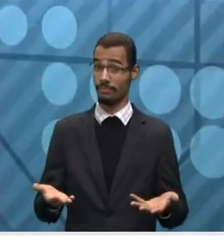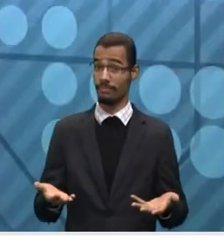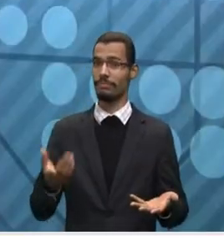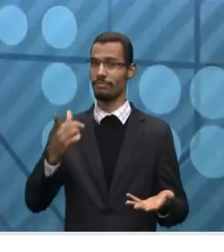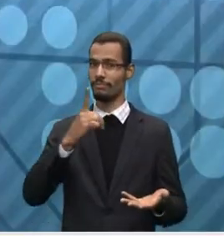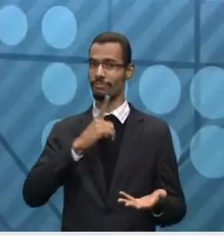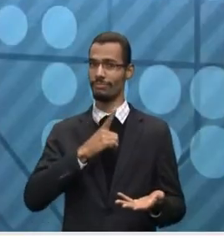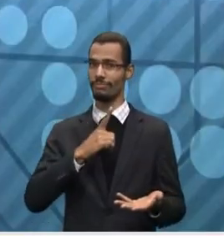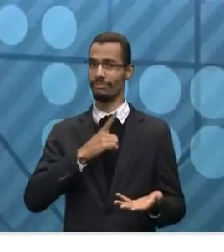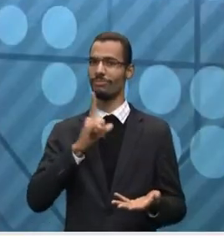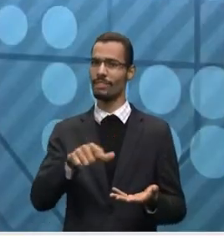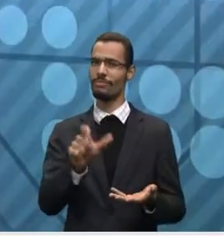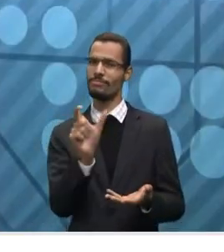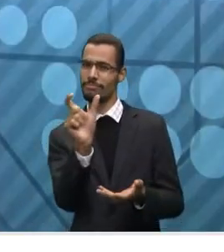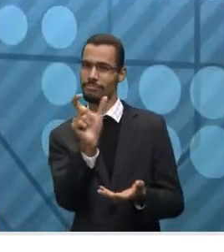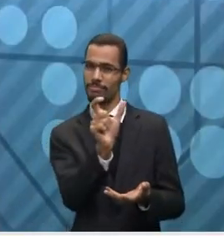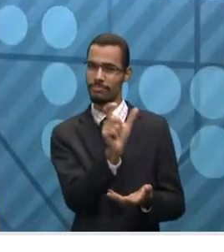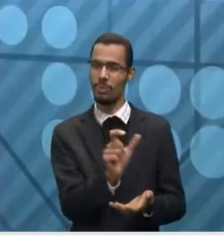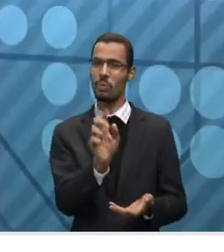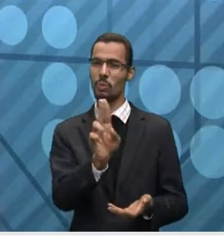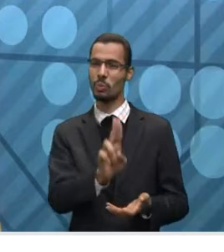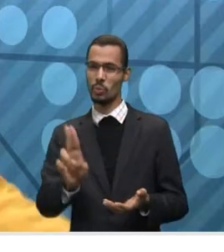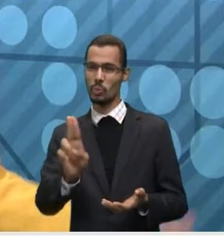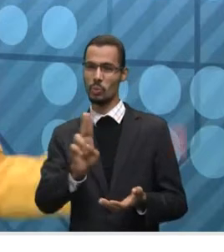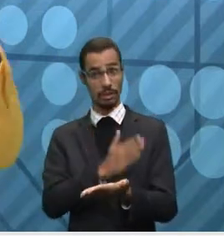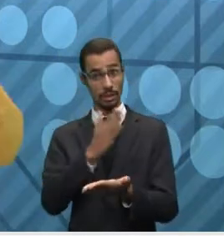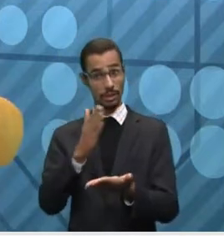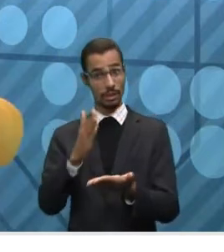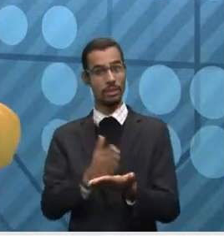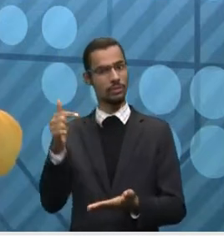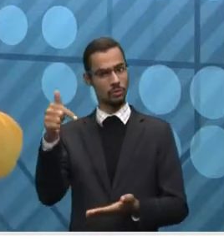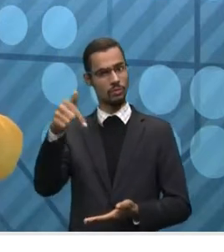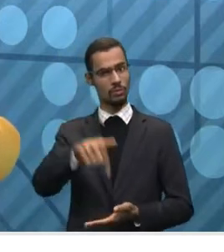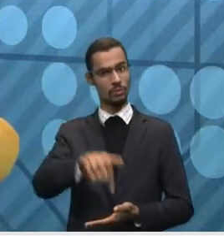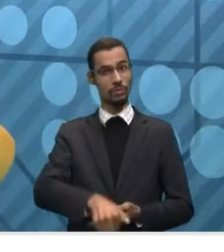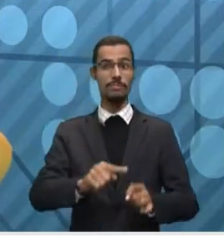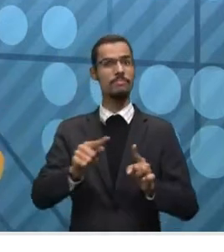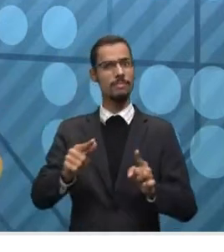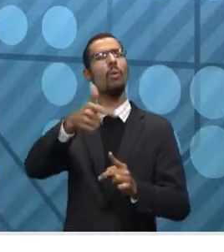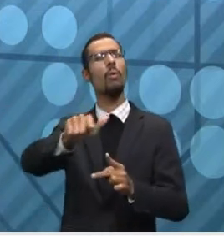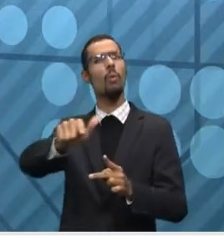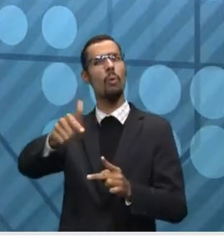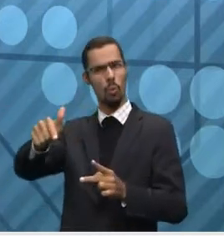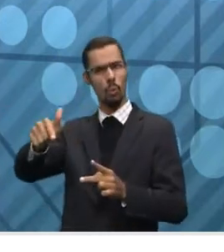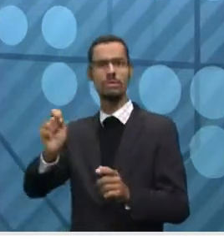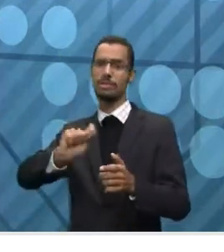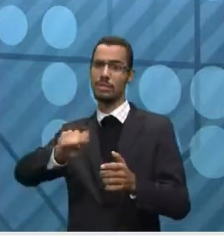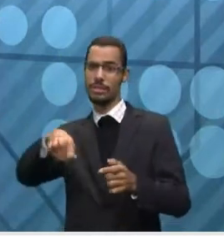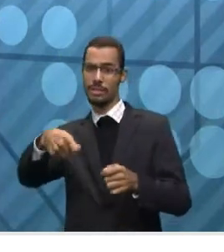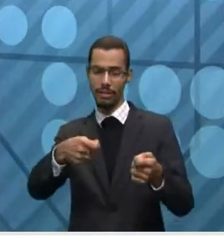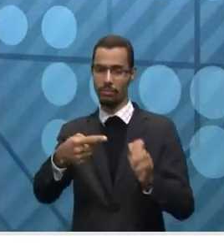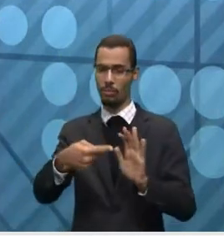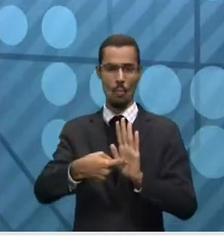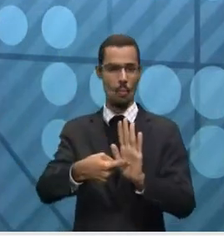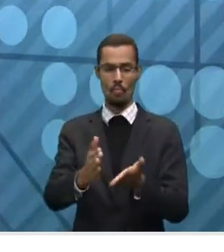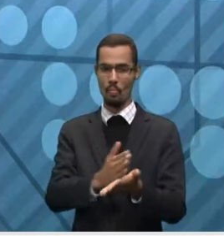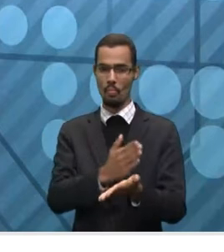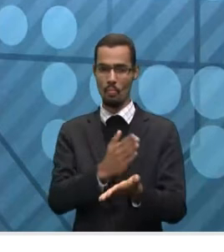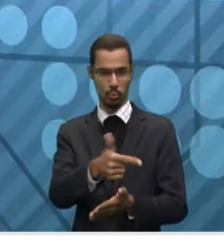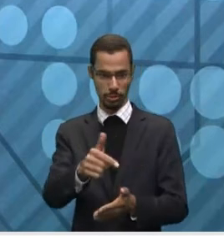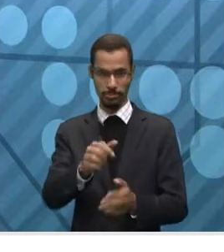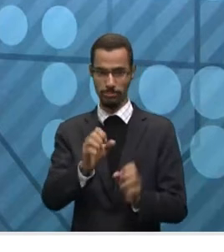Alguns vocábulos que são usados no livro eu trago para vocês, mas eu vou trazer também outros que não são apresentados no